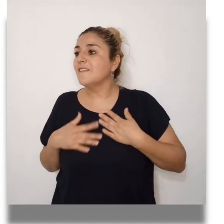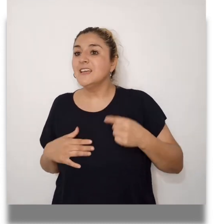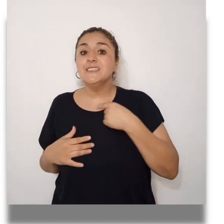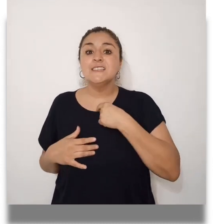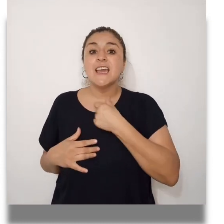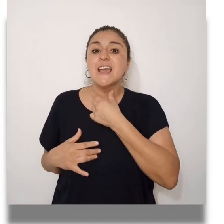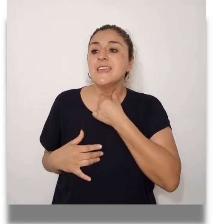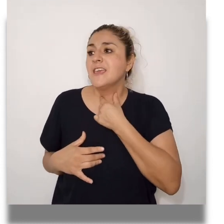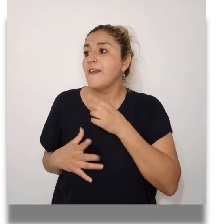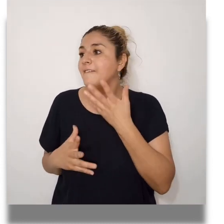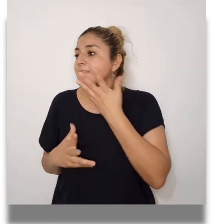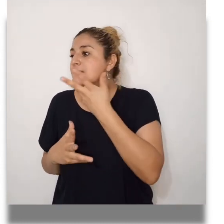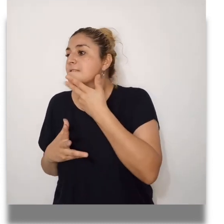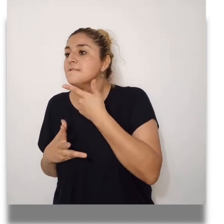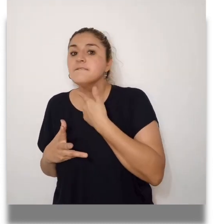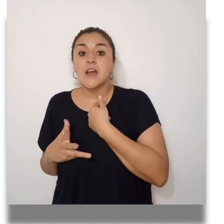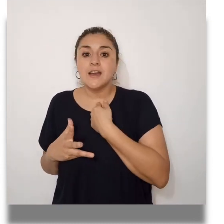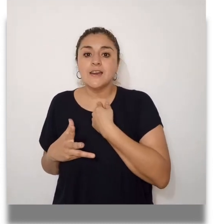la muerte.